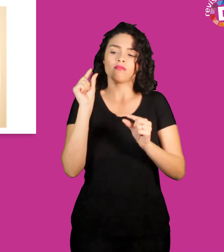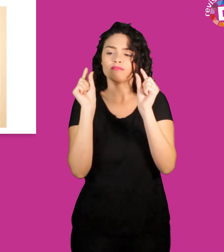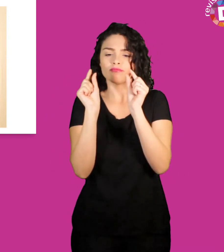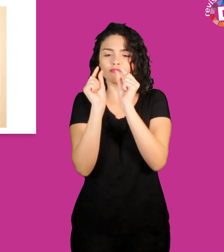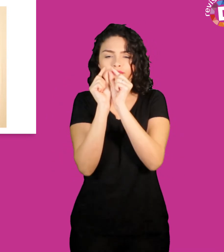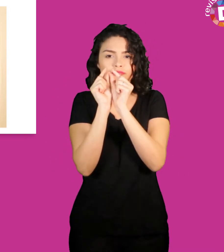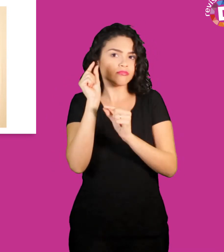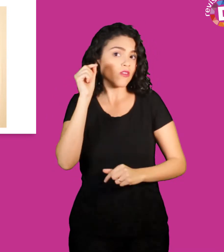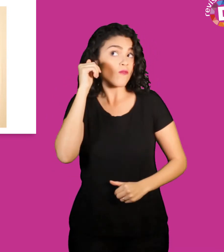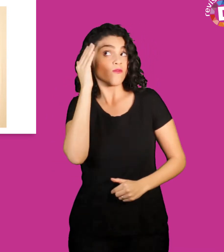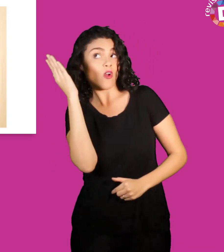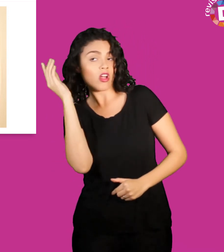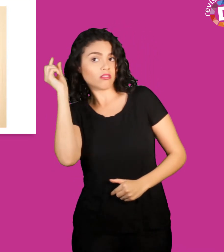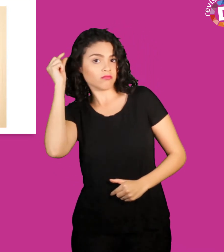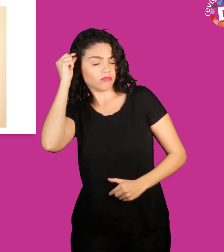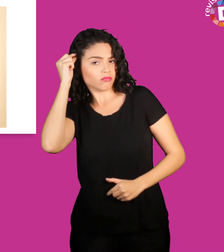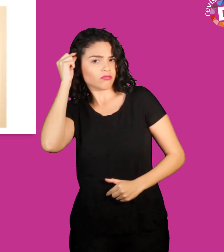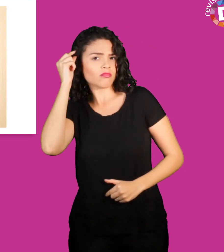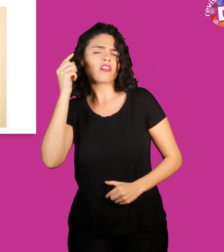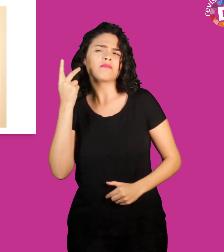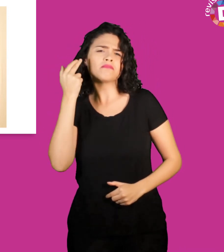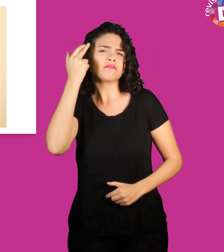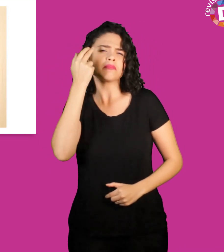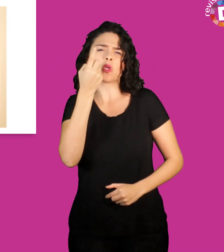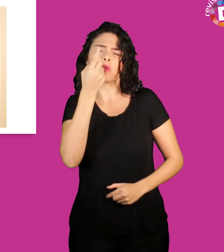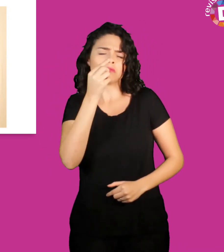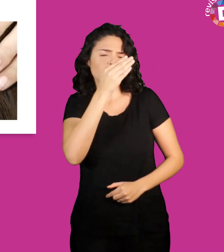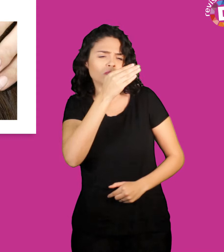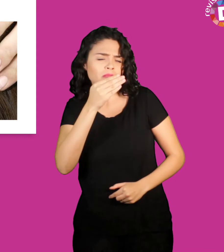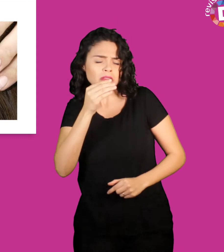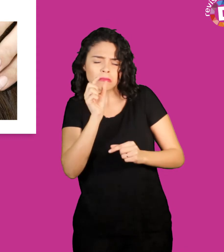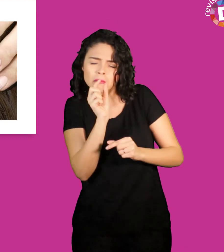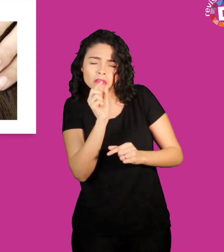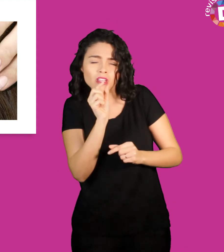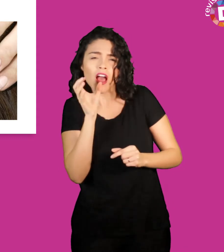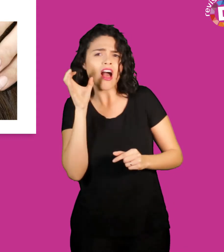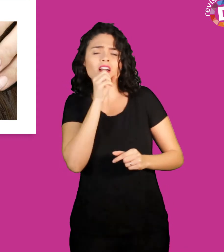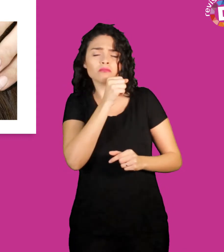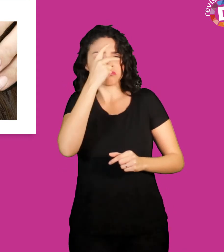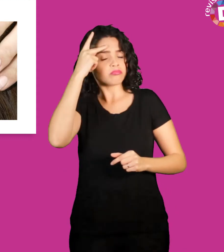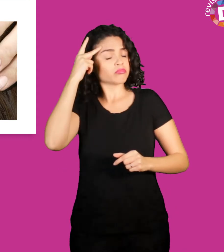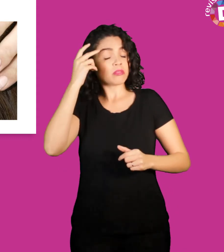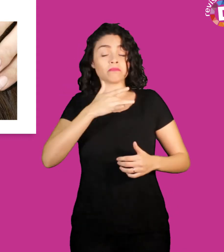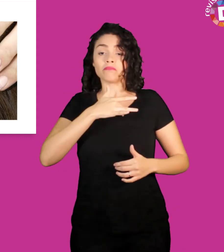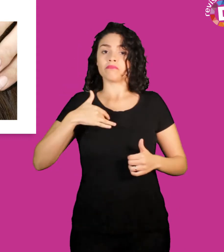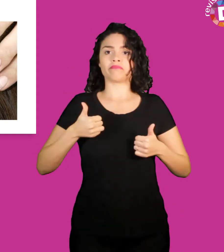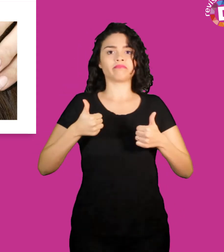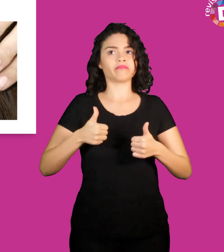incisão permite uma recuperação mais rápida no pós operatório quatro pacientes foram submetidos